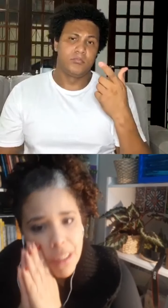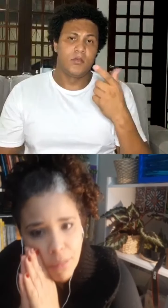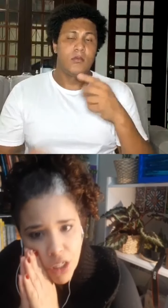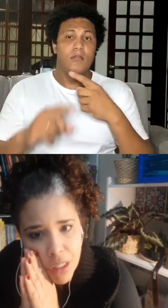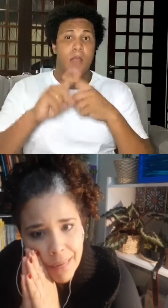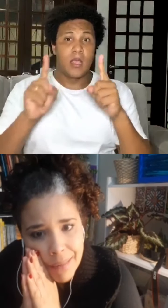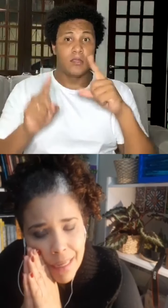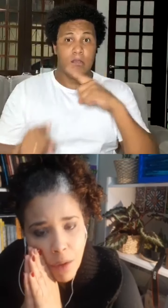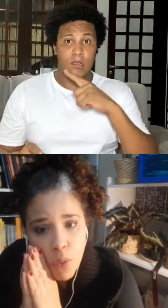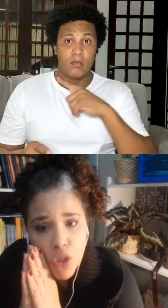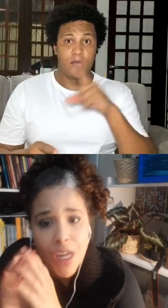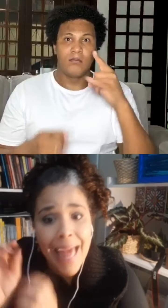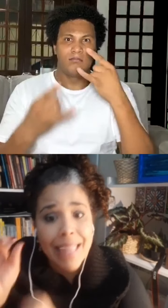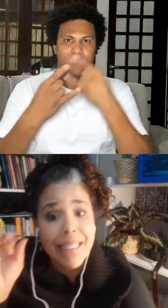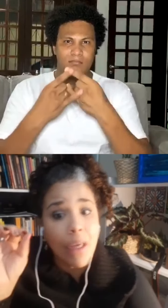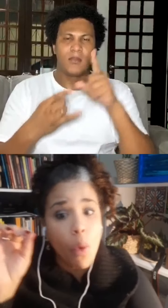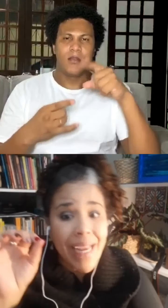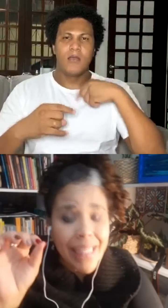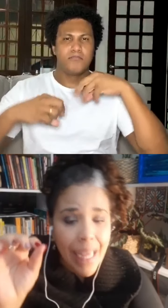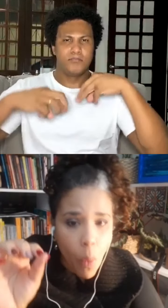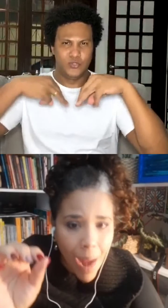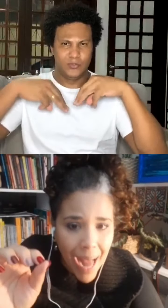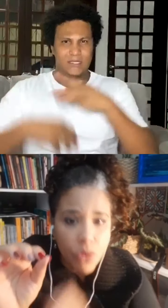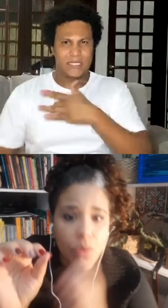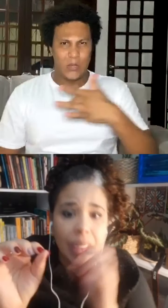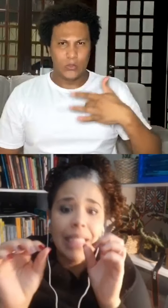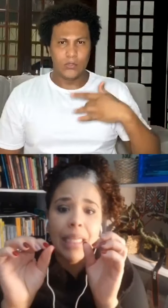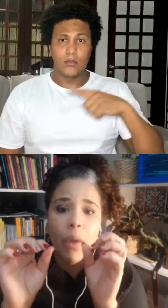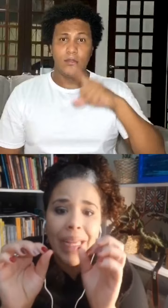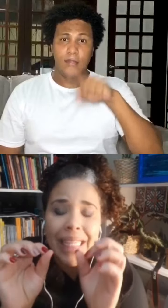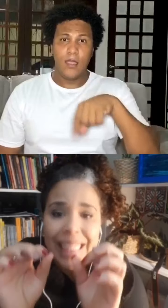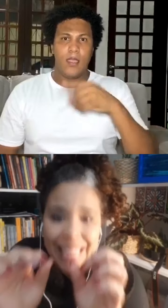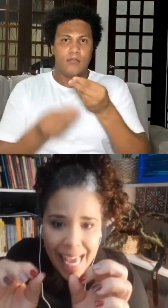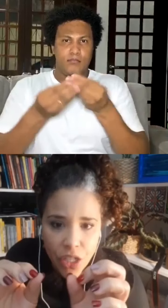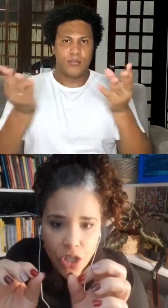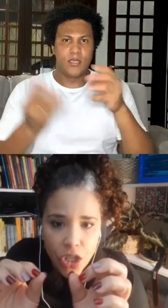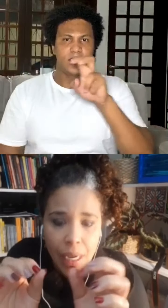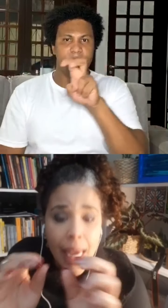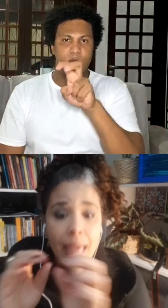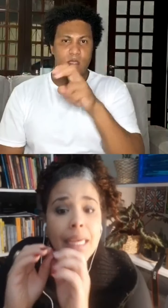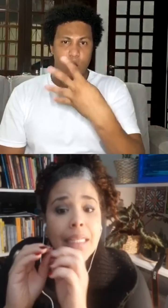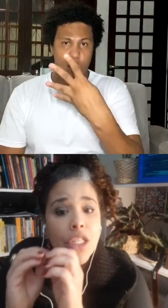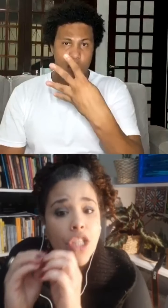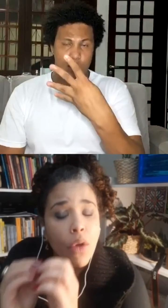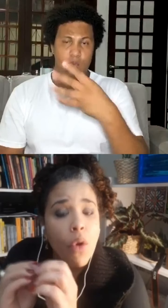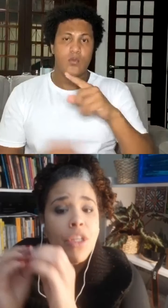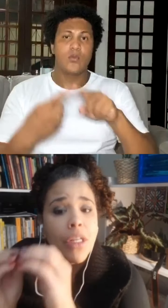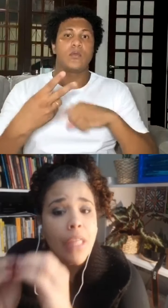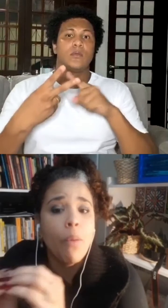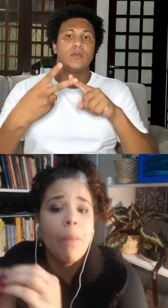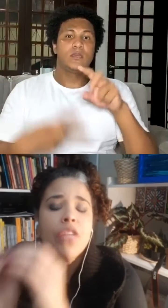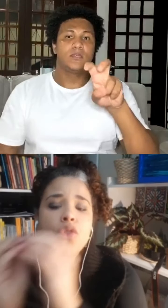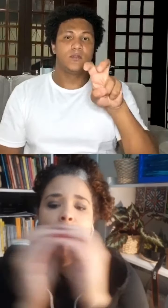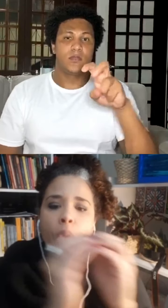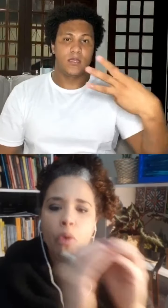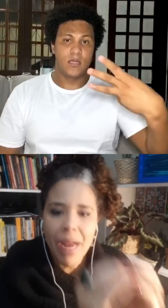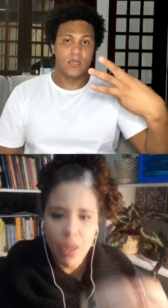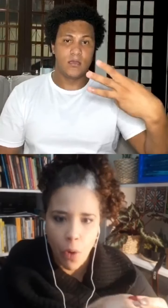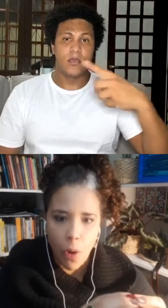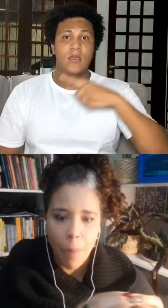no Ministério da Saúde é a 54 e a 53. E existem homens que têm um pênis um